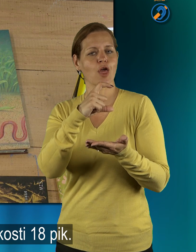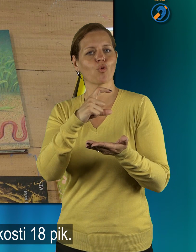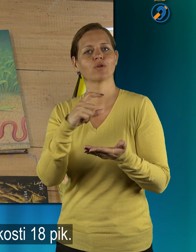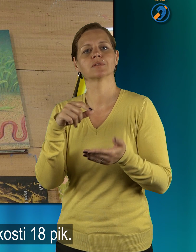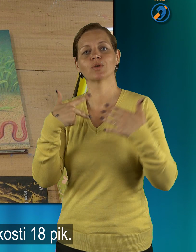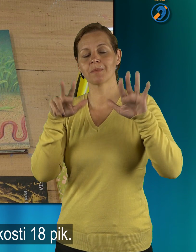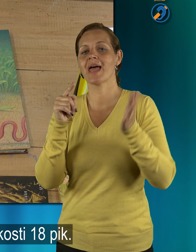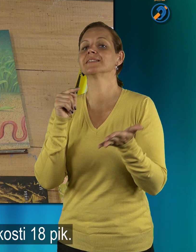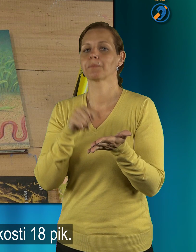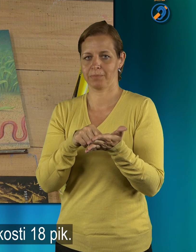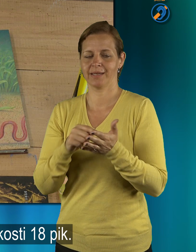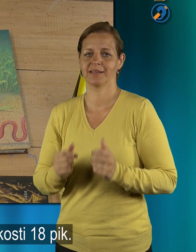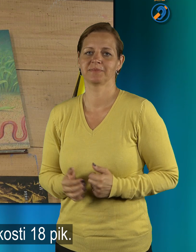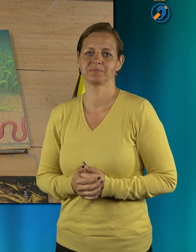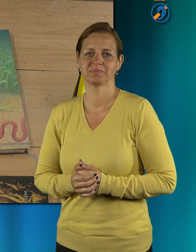pik.